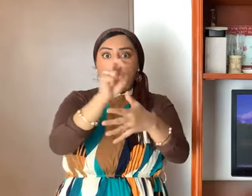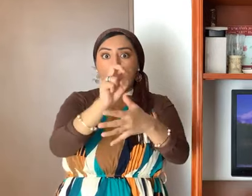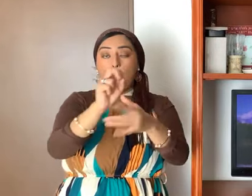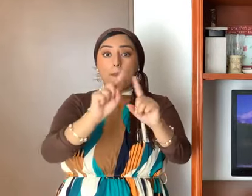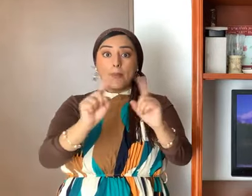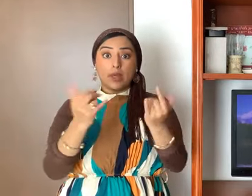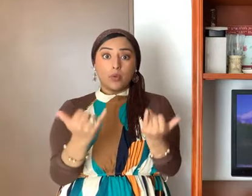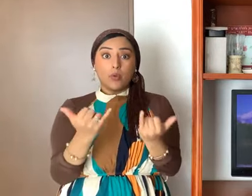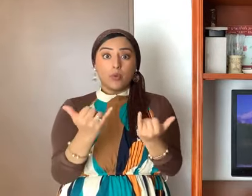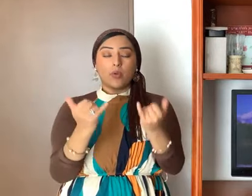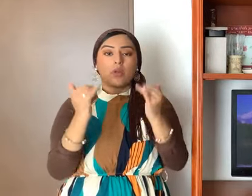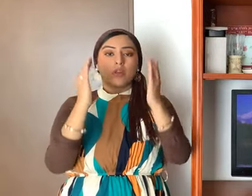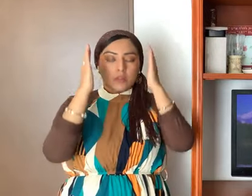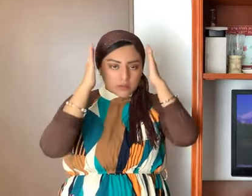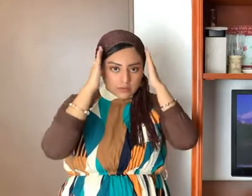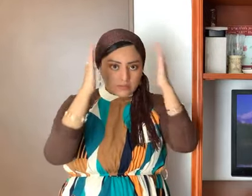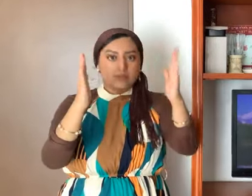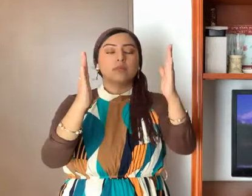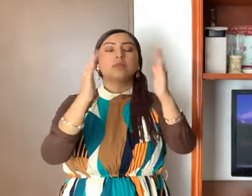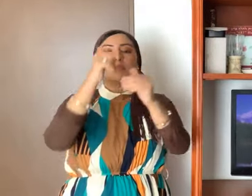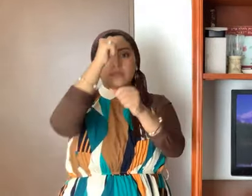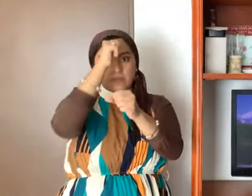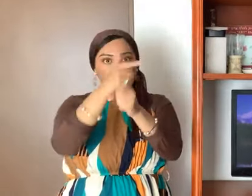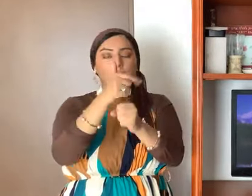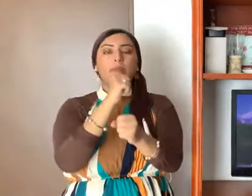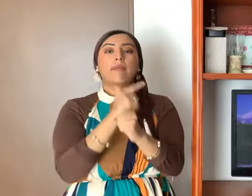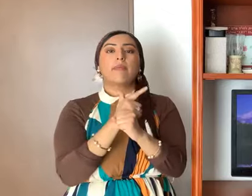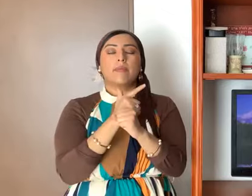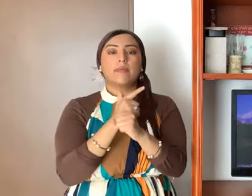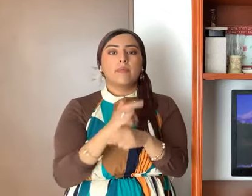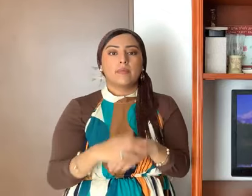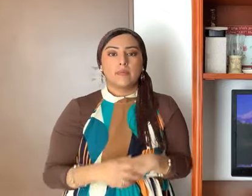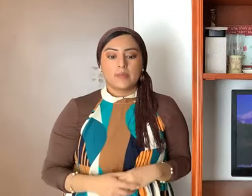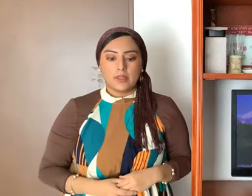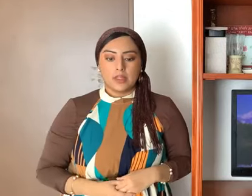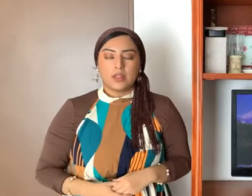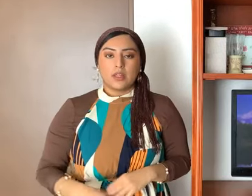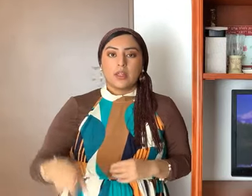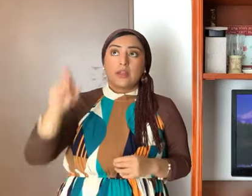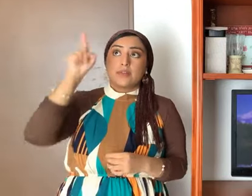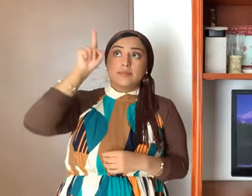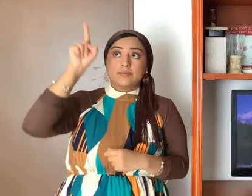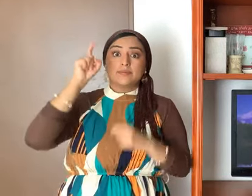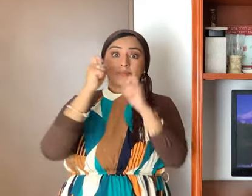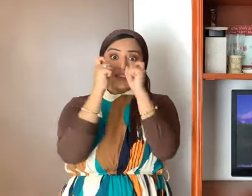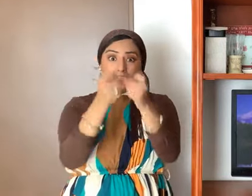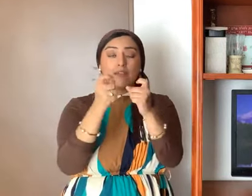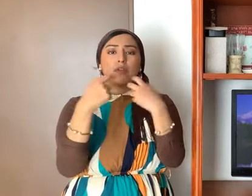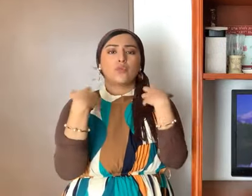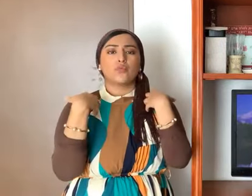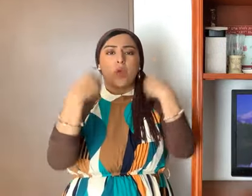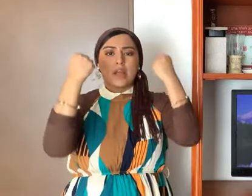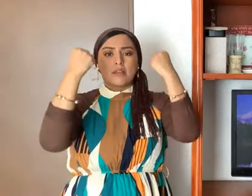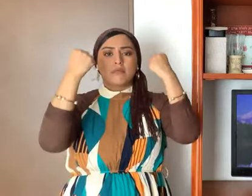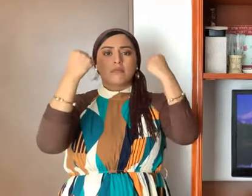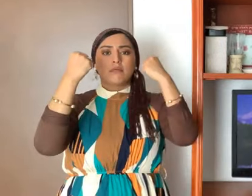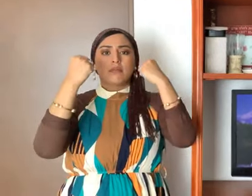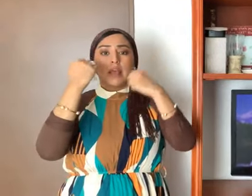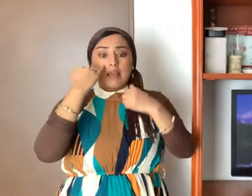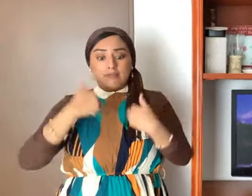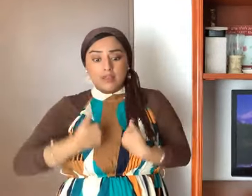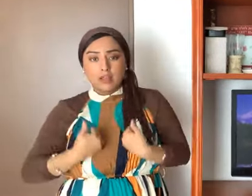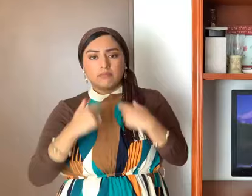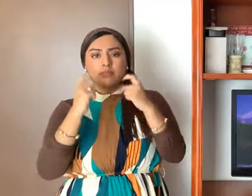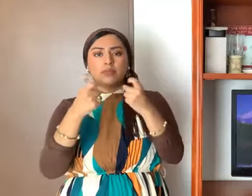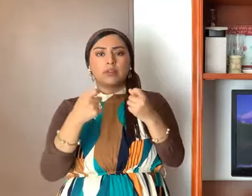hoy, escucha estas palabras, amado Aj, amada Jod Kadoshot. Él te da fuerza. Él da esfuerzo al